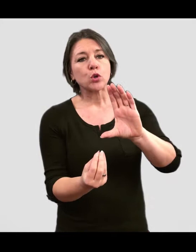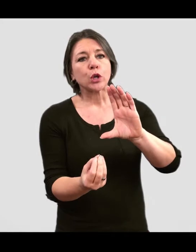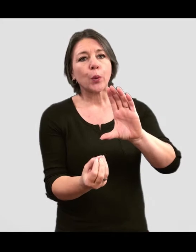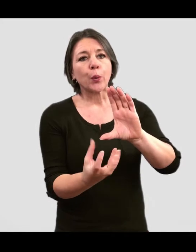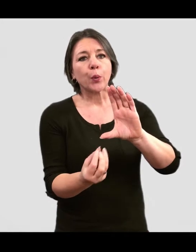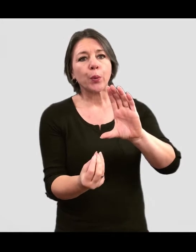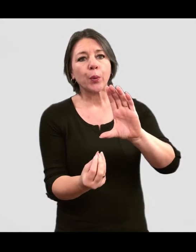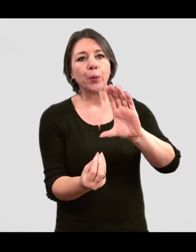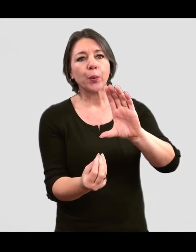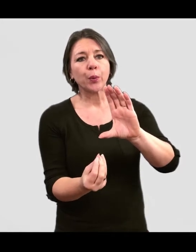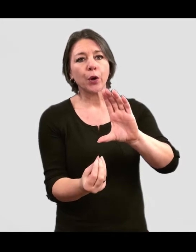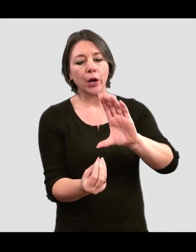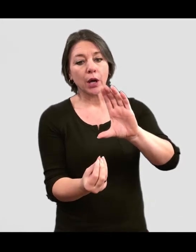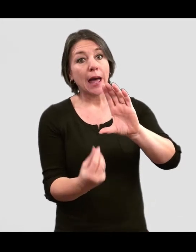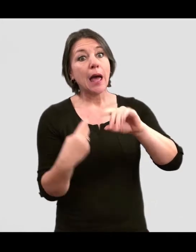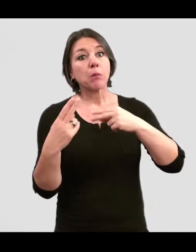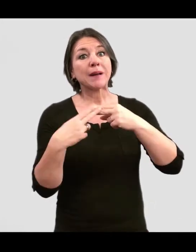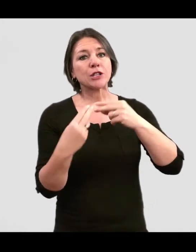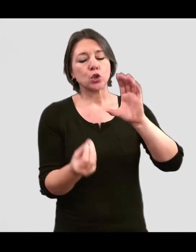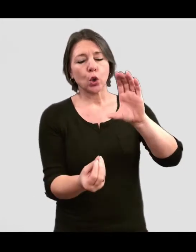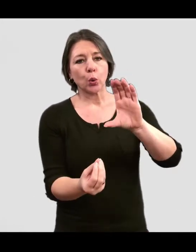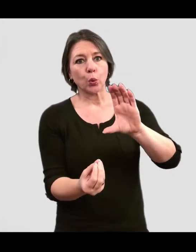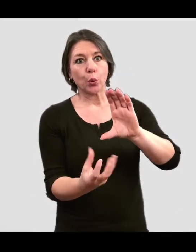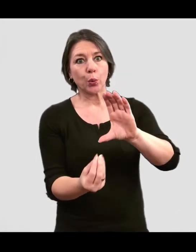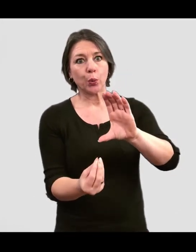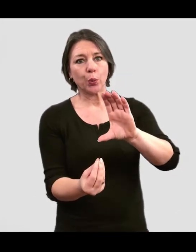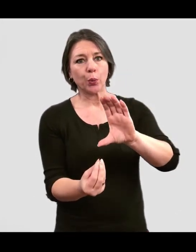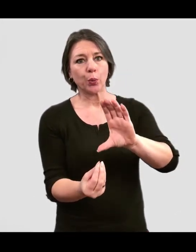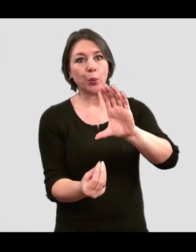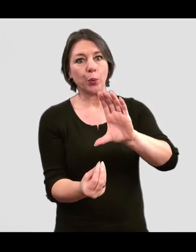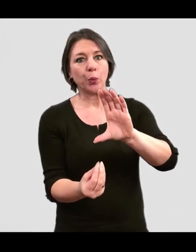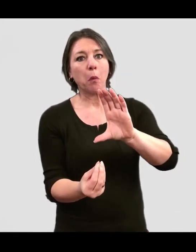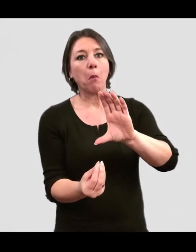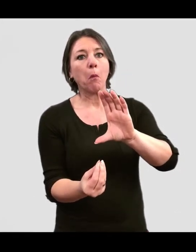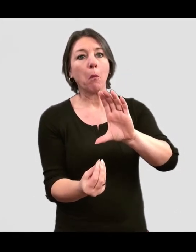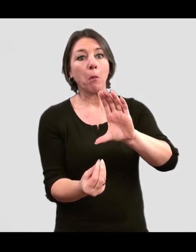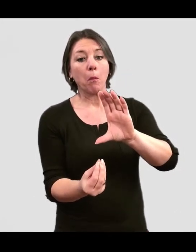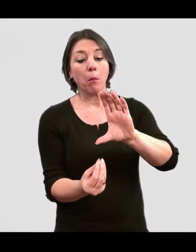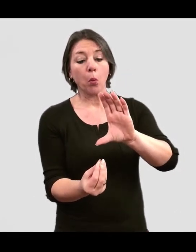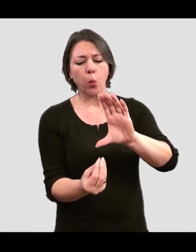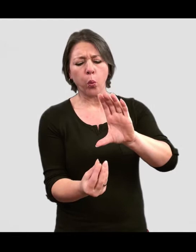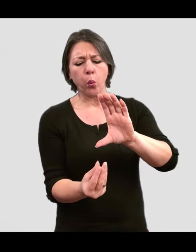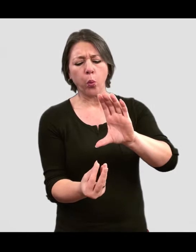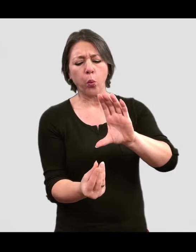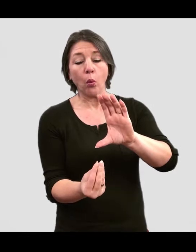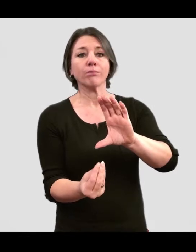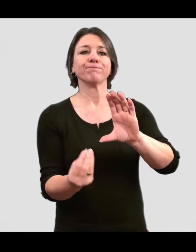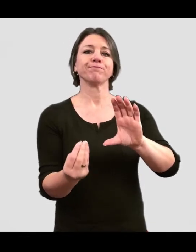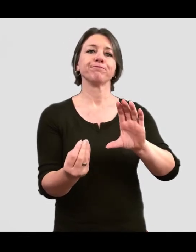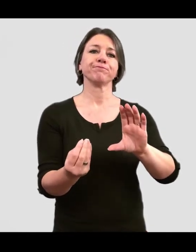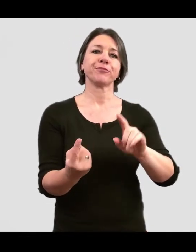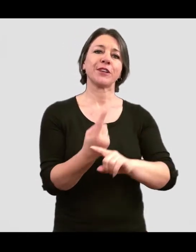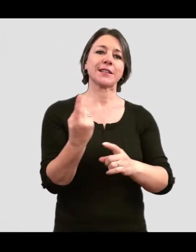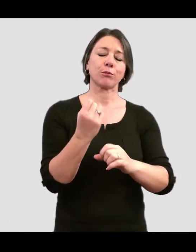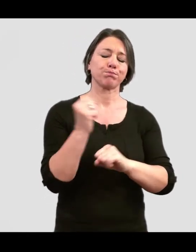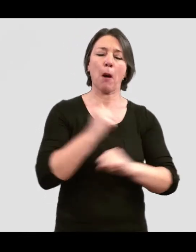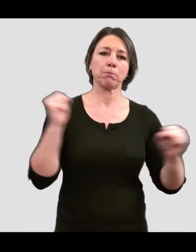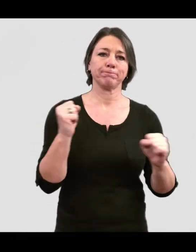plamen té svíčky polechtal balónek ze spoda. Schválně, dívejte se.